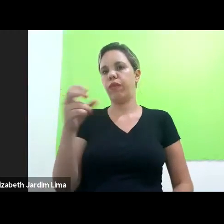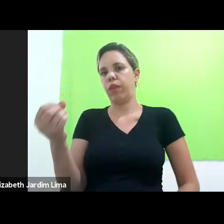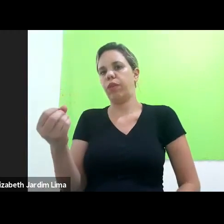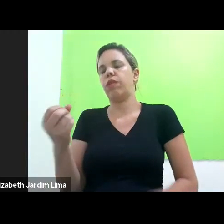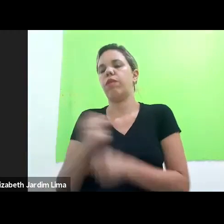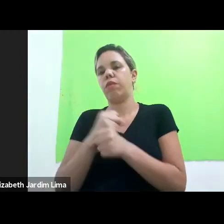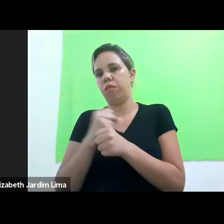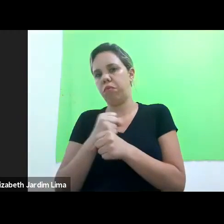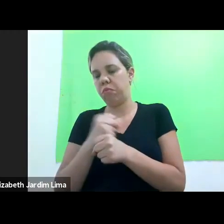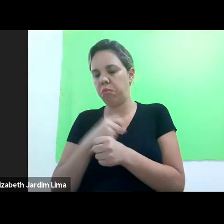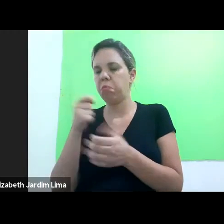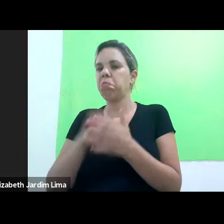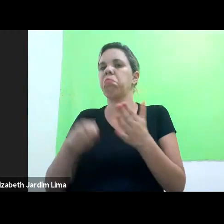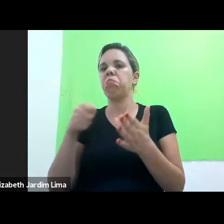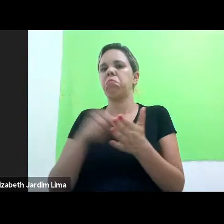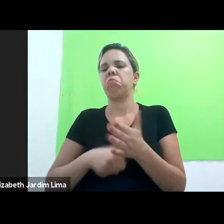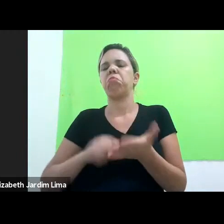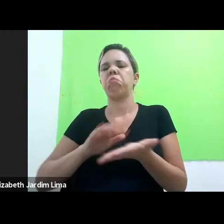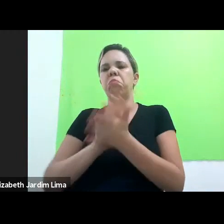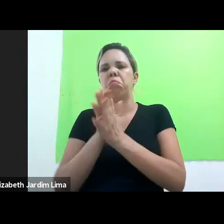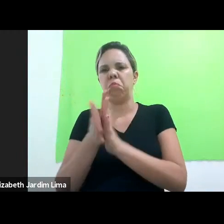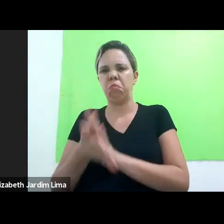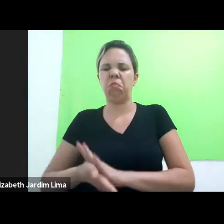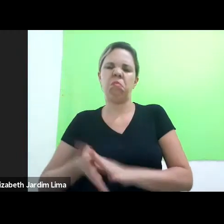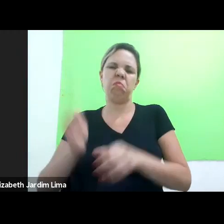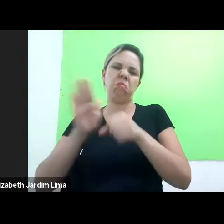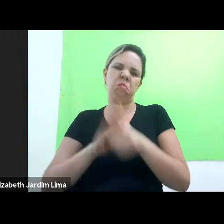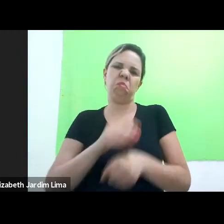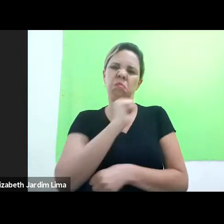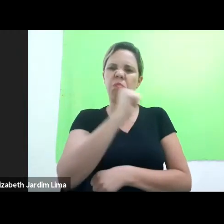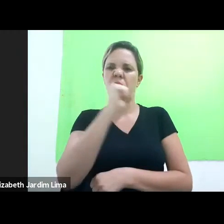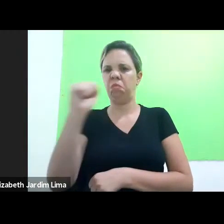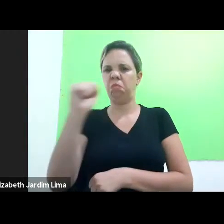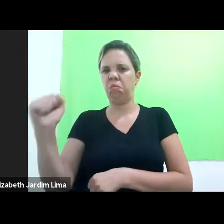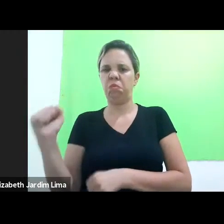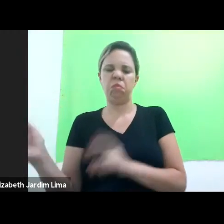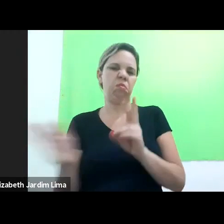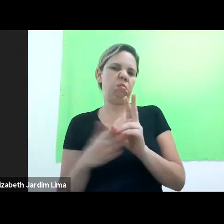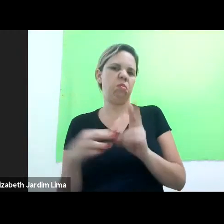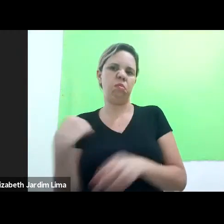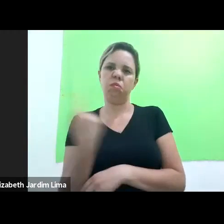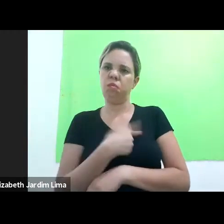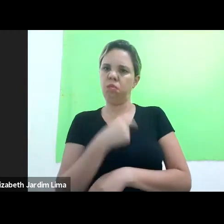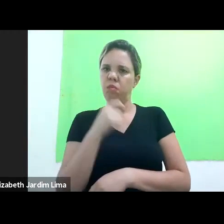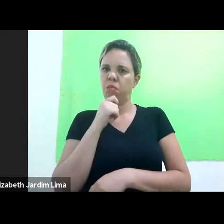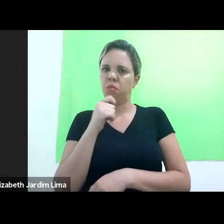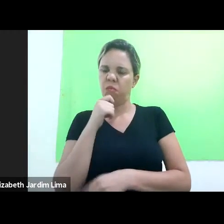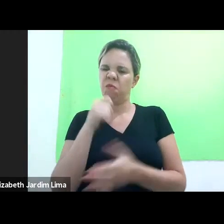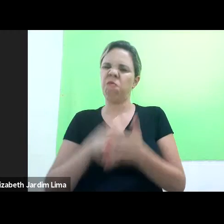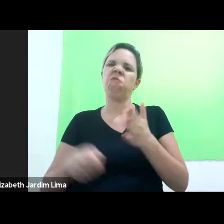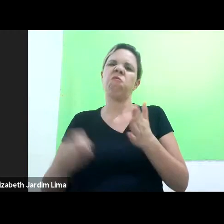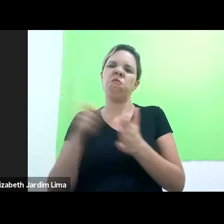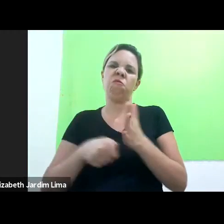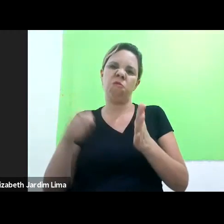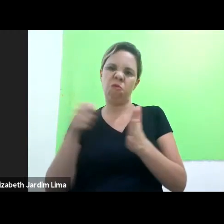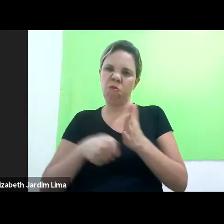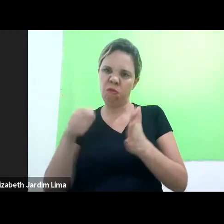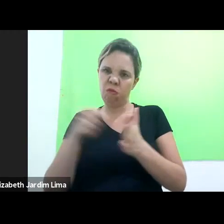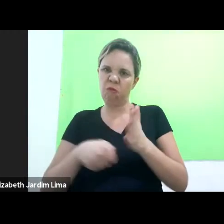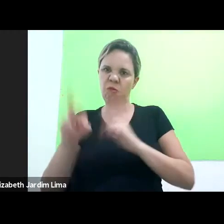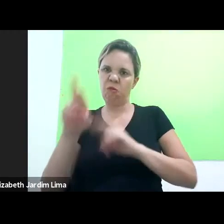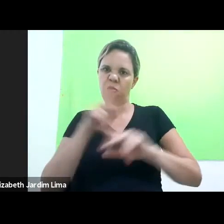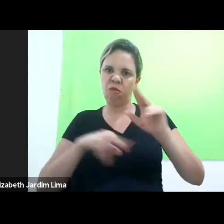luta, de extermínio, de genocídio das vidas indígenas, nós ainda somos resistentes de ainda ter essa